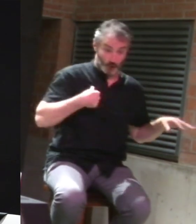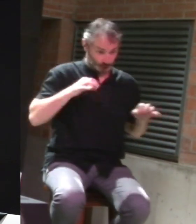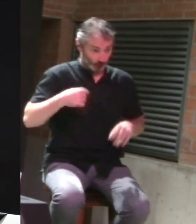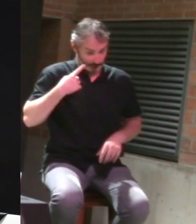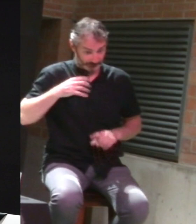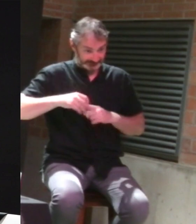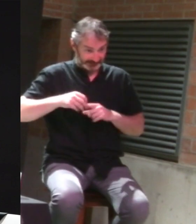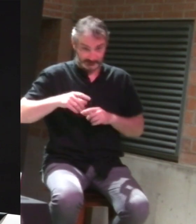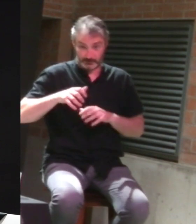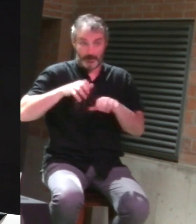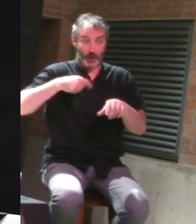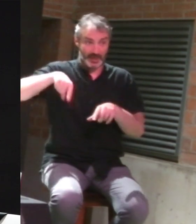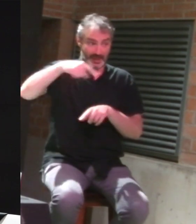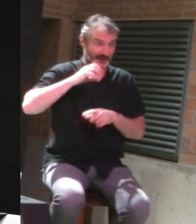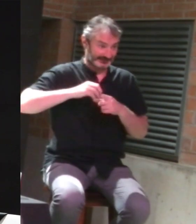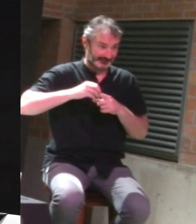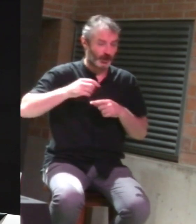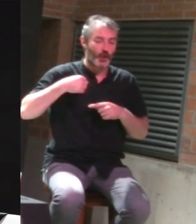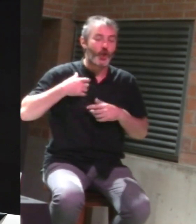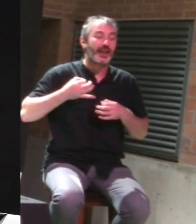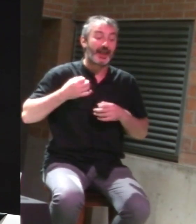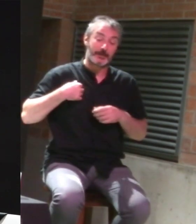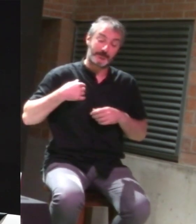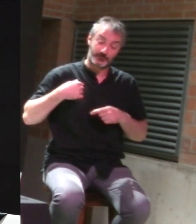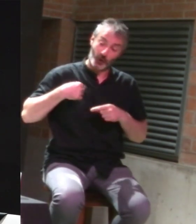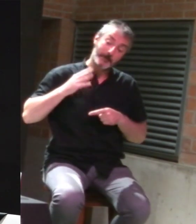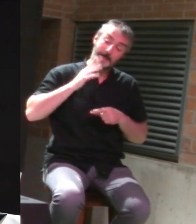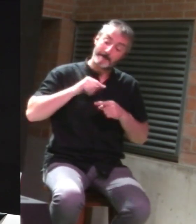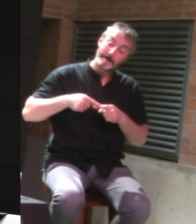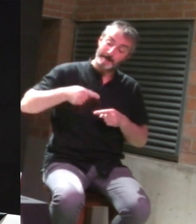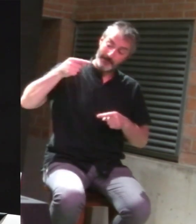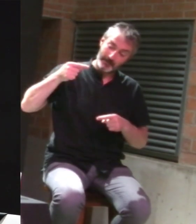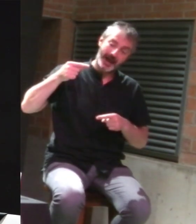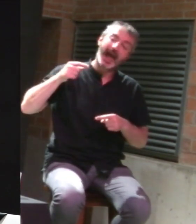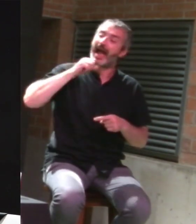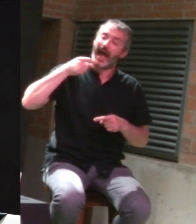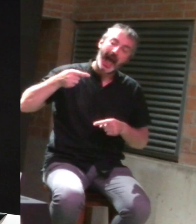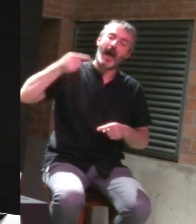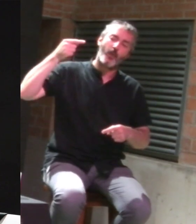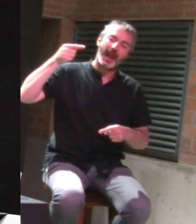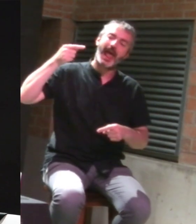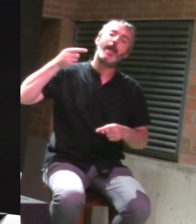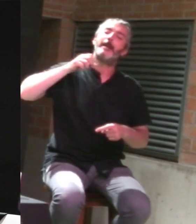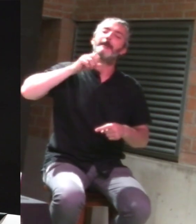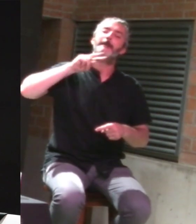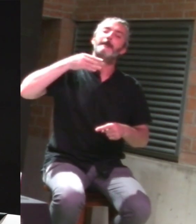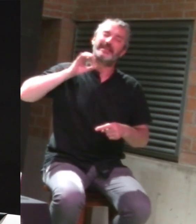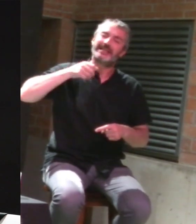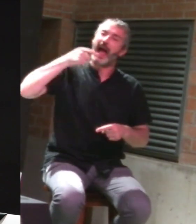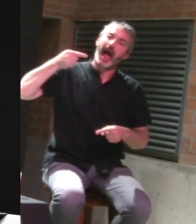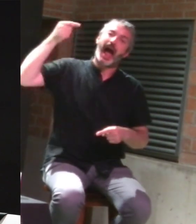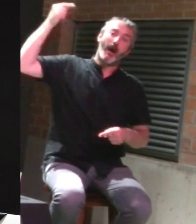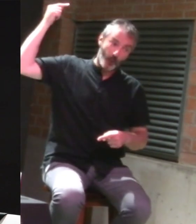que esteu aquí o les que esteu aquí, soc filla, neta i besneta d'obreres textils de fàbrica.